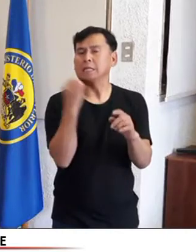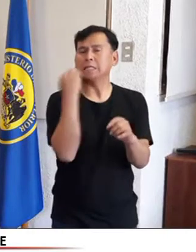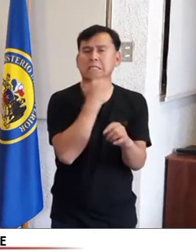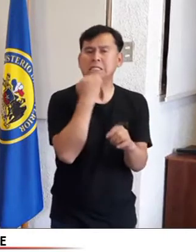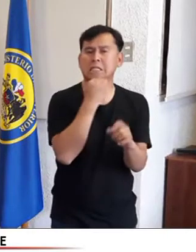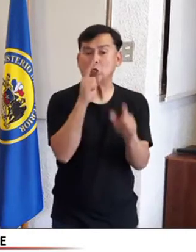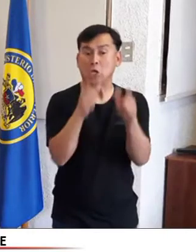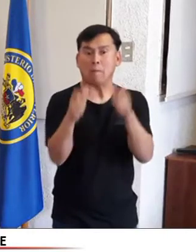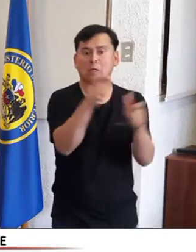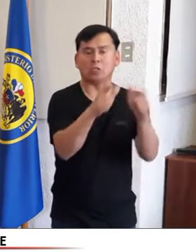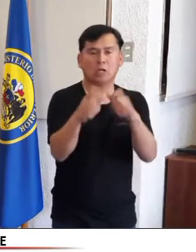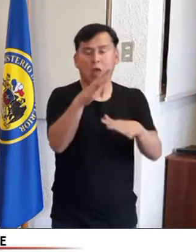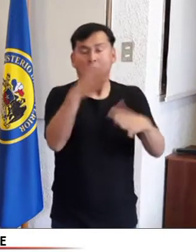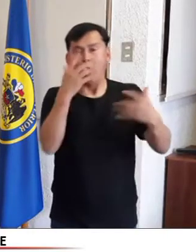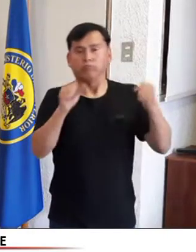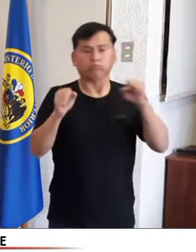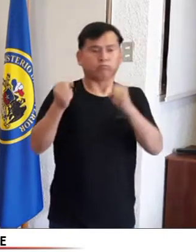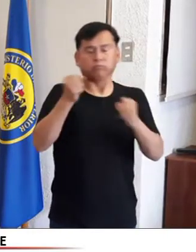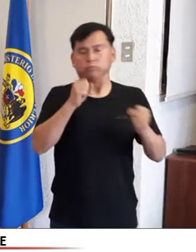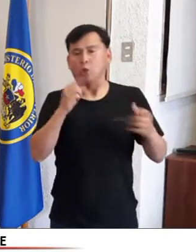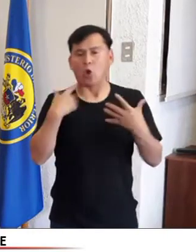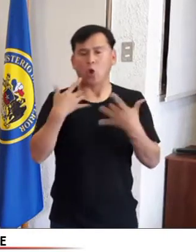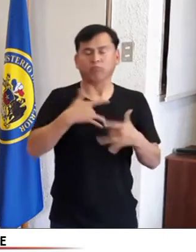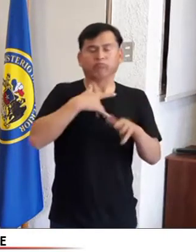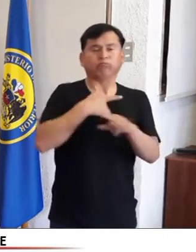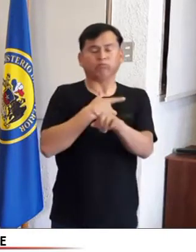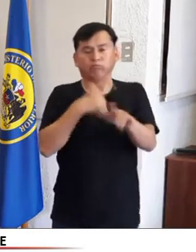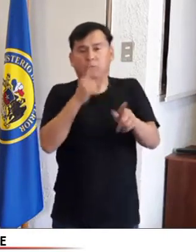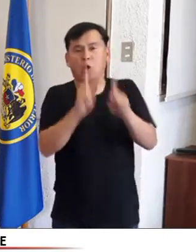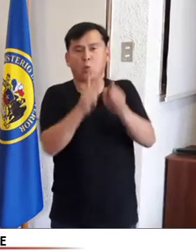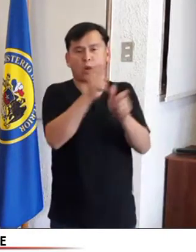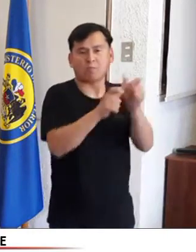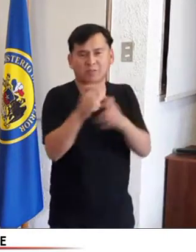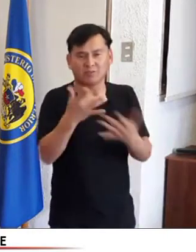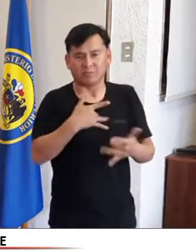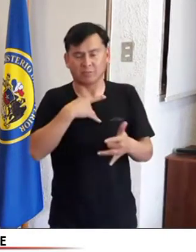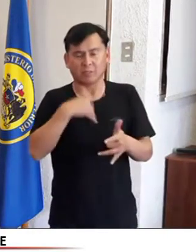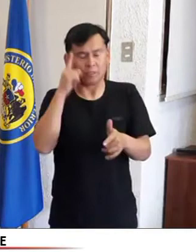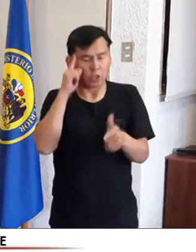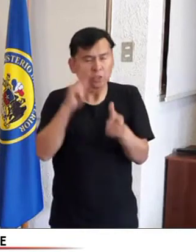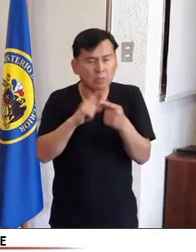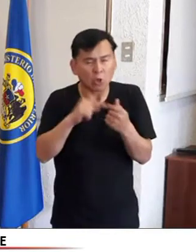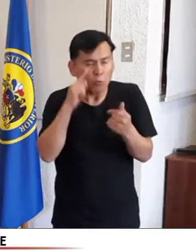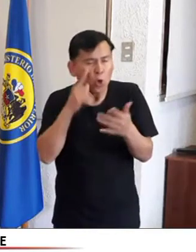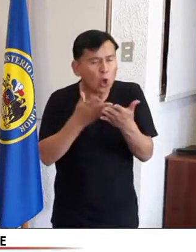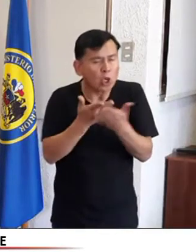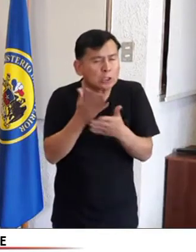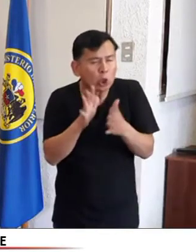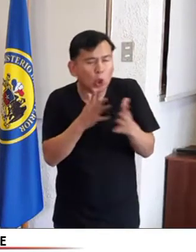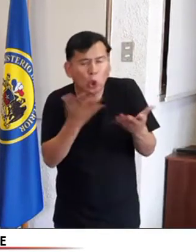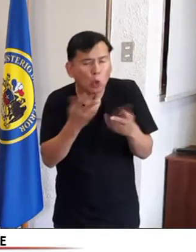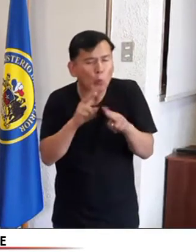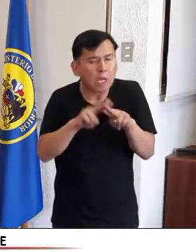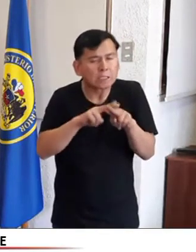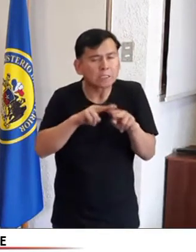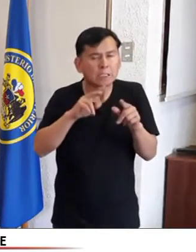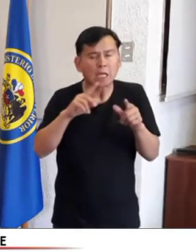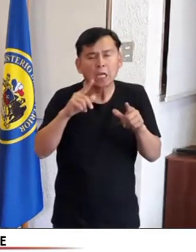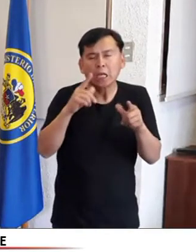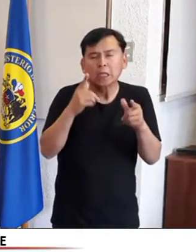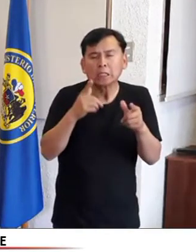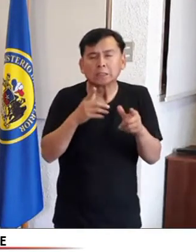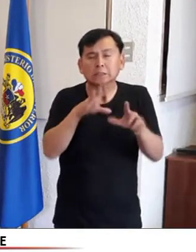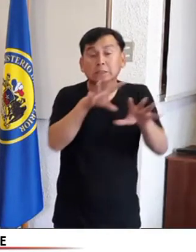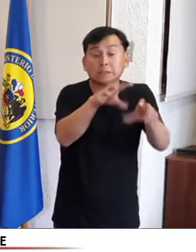errores en la misma población o herir susceptibilidades, por decirlo de alguna forma, estamos desarrollando la cadena logística que nos